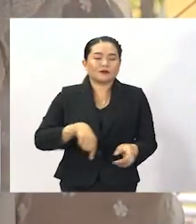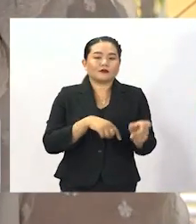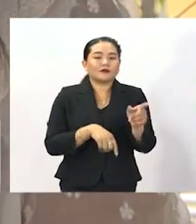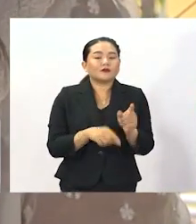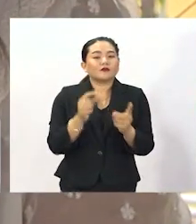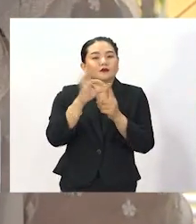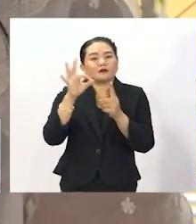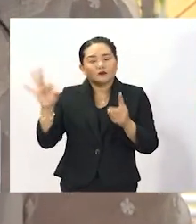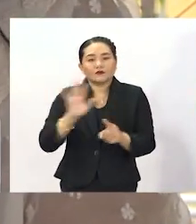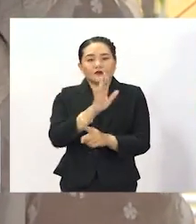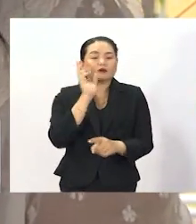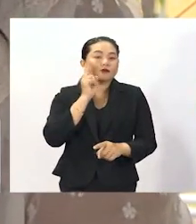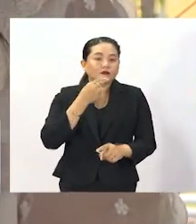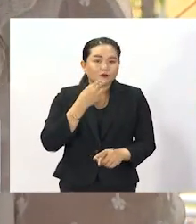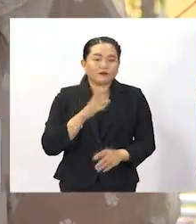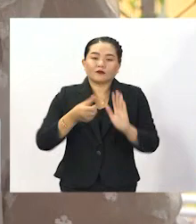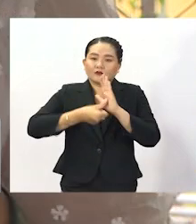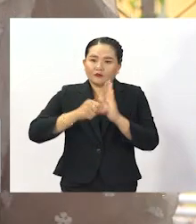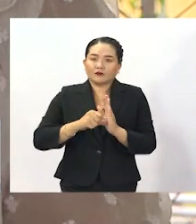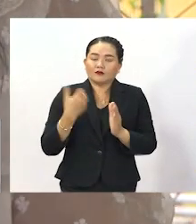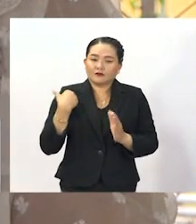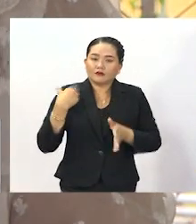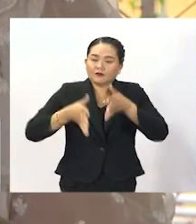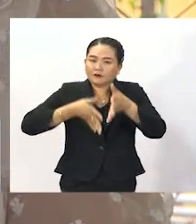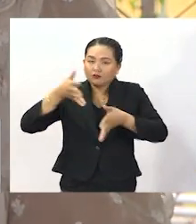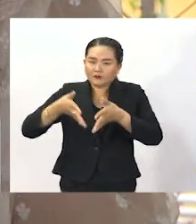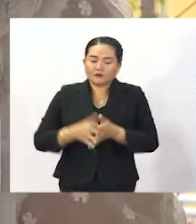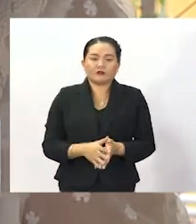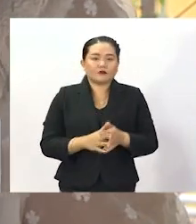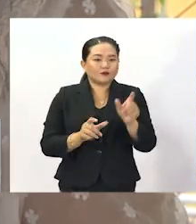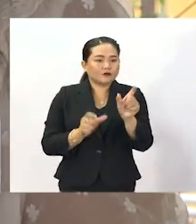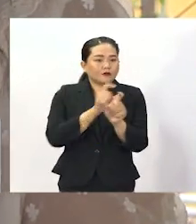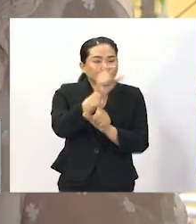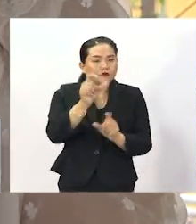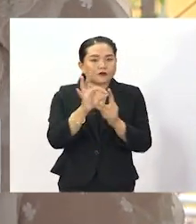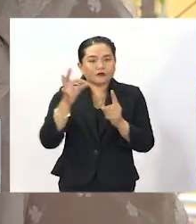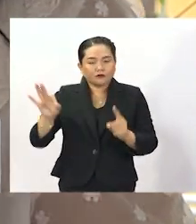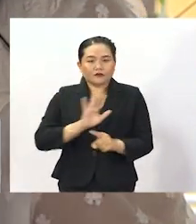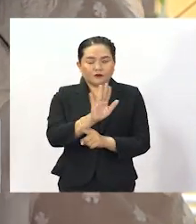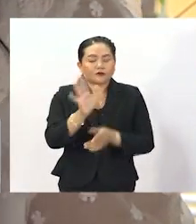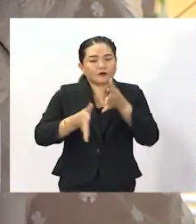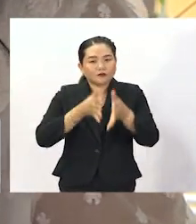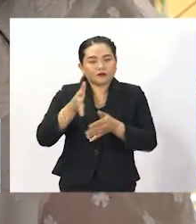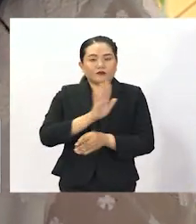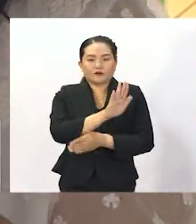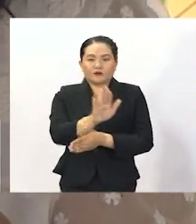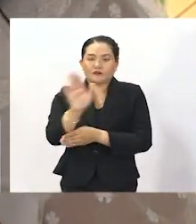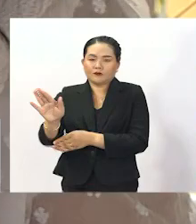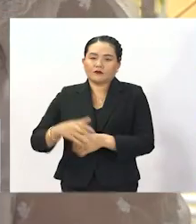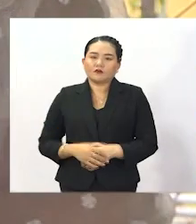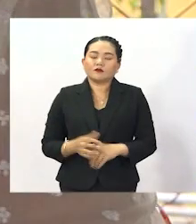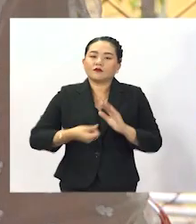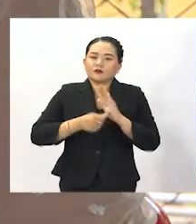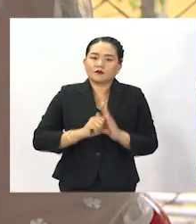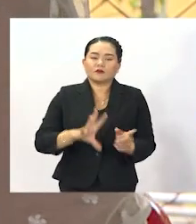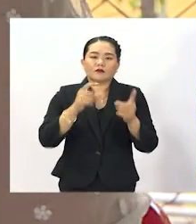ករណ៍របស់មនុស្សថ្លង់ចាមនុស្សថ្លង់គេមានសញ្ញាវេយ្យាករណ៍របស់គេចាមានភាសារបស់គេអញ្ចឹងយើងអត់អាចធ្វើ